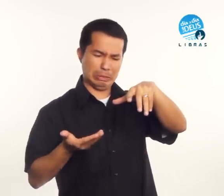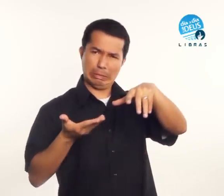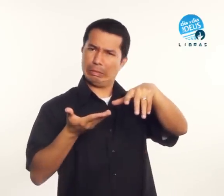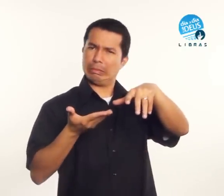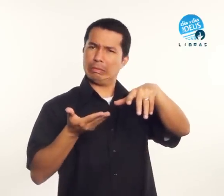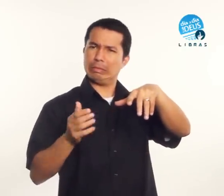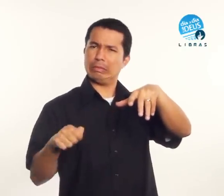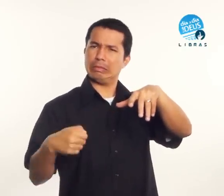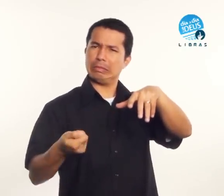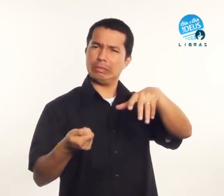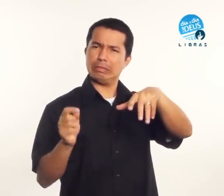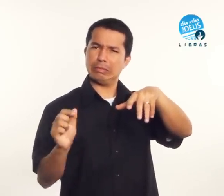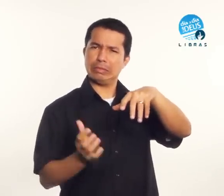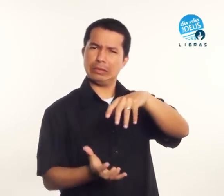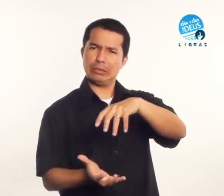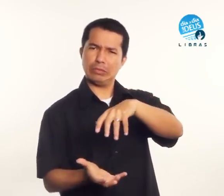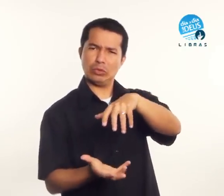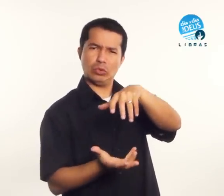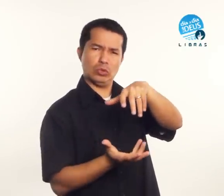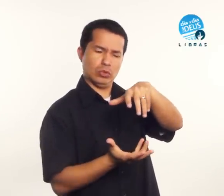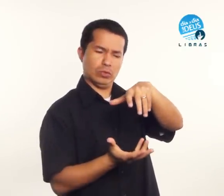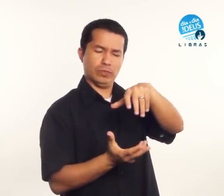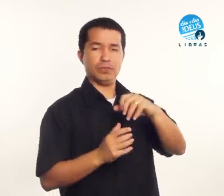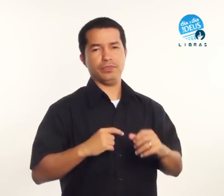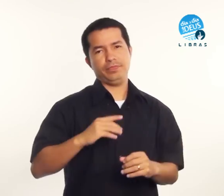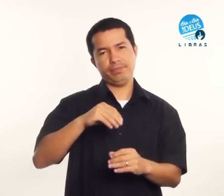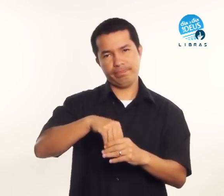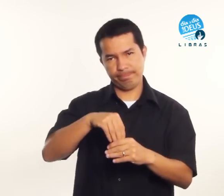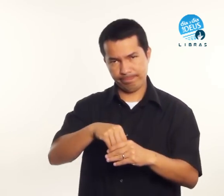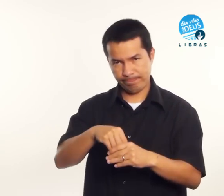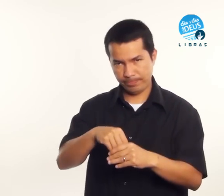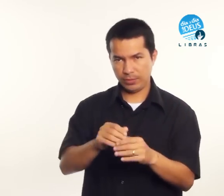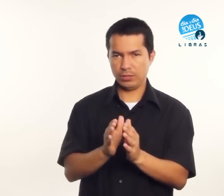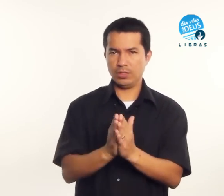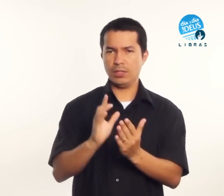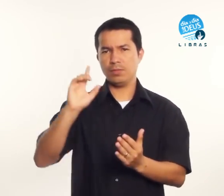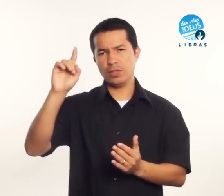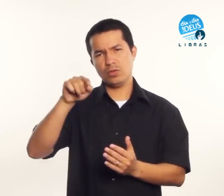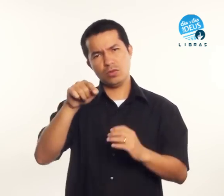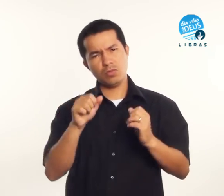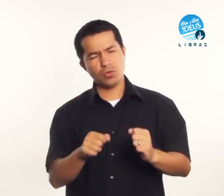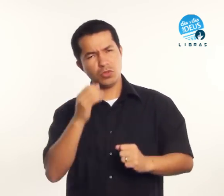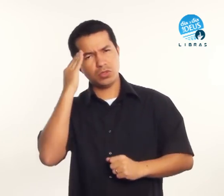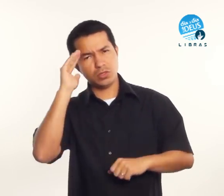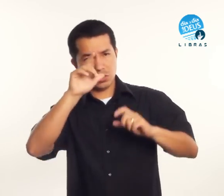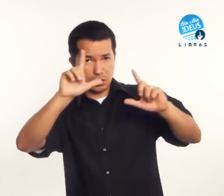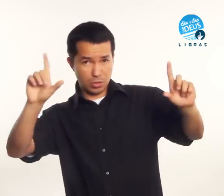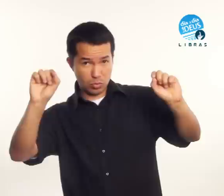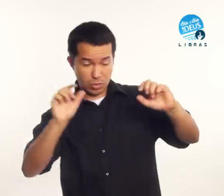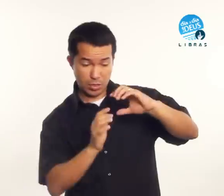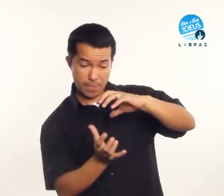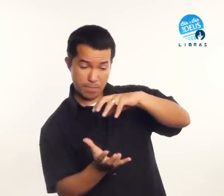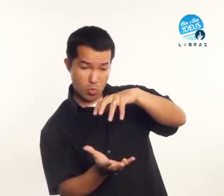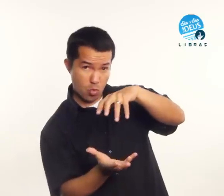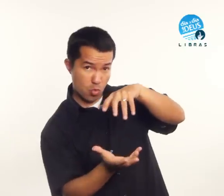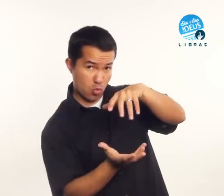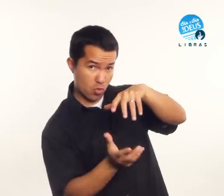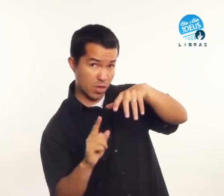No conceito bíblico, o mundo são os valores, os conceitos, os princípios que